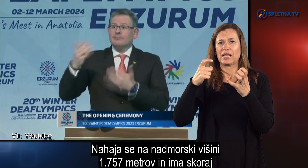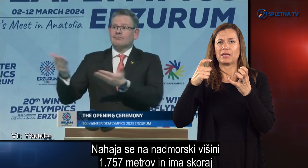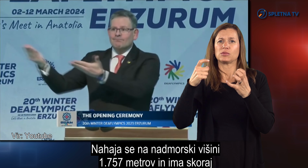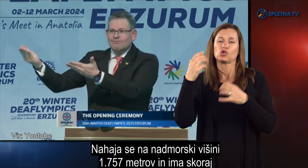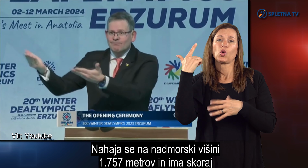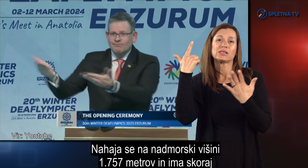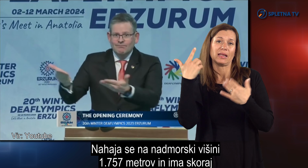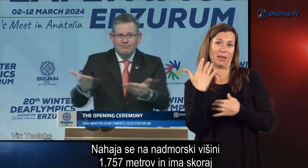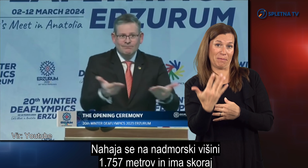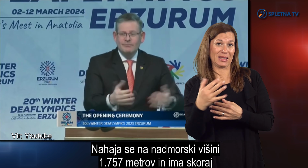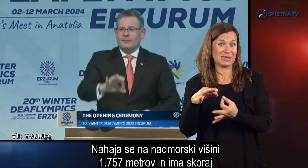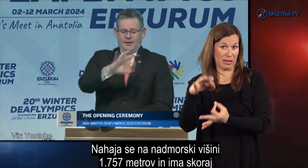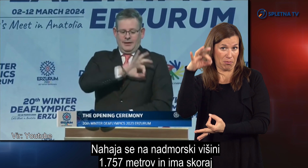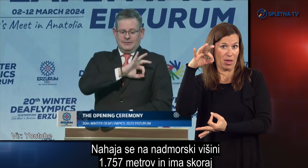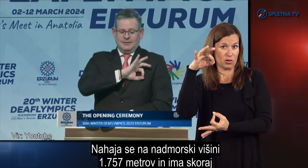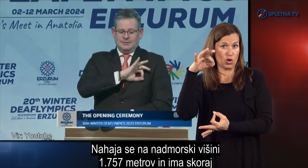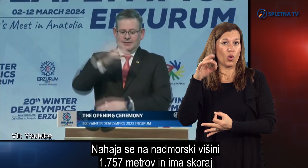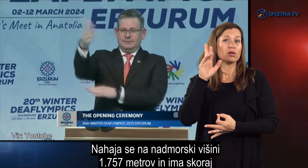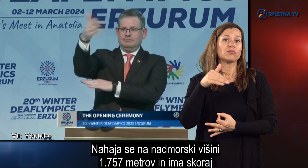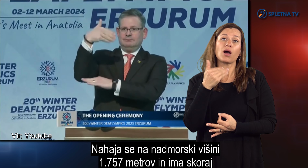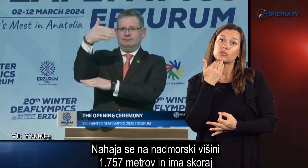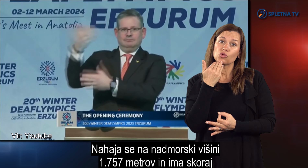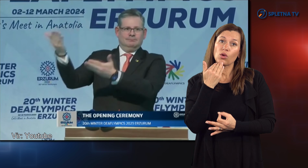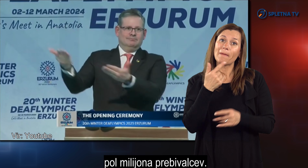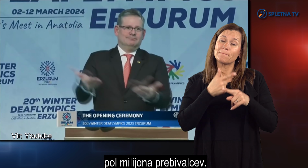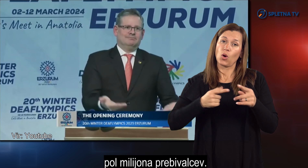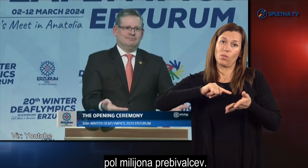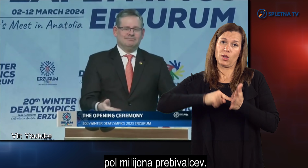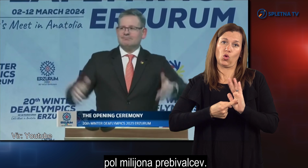1757 metrov in ima skoraj pol milijona prebivalcev.